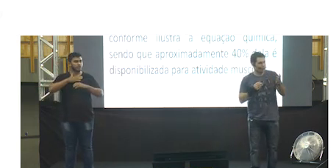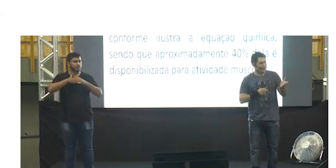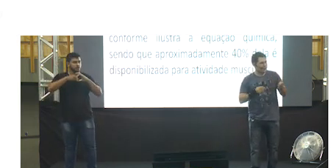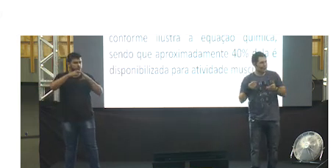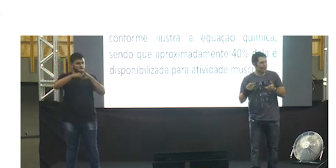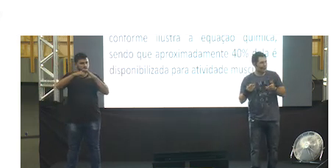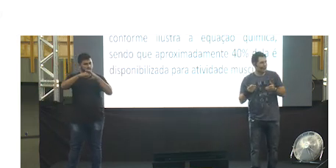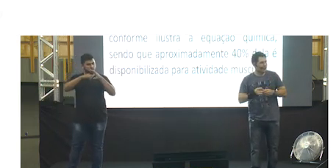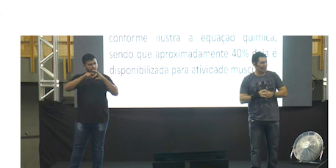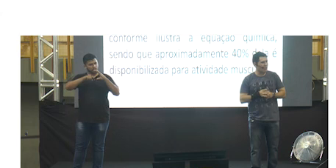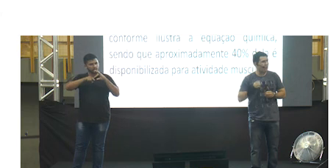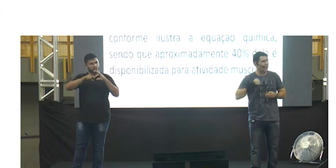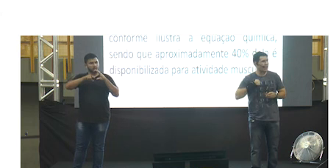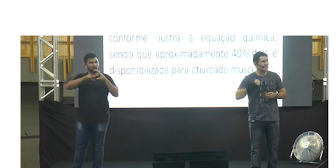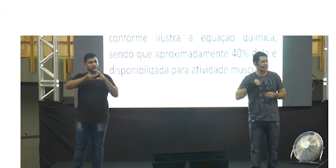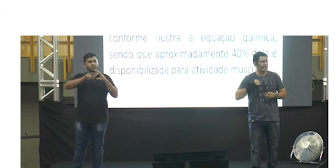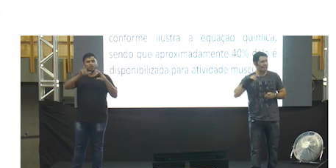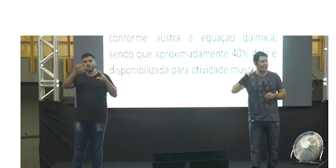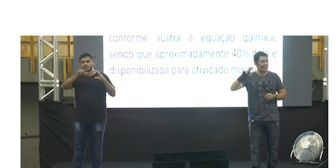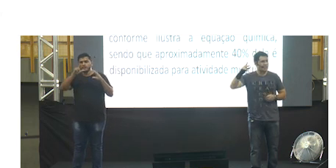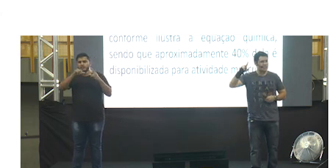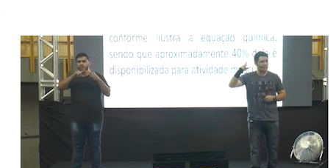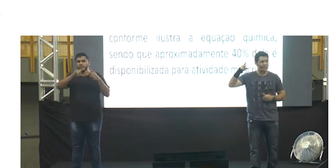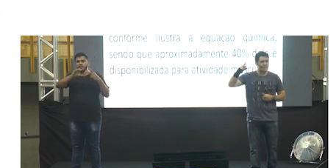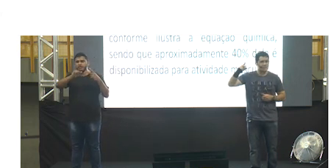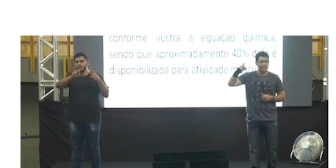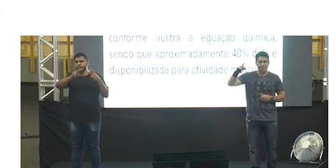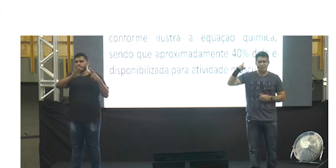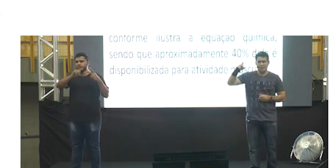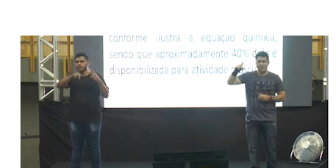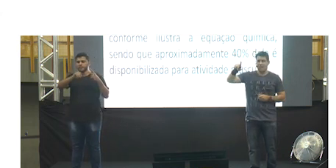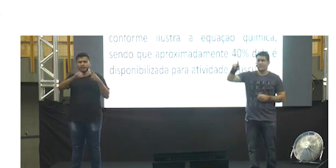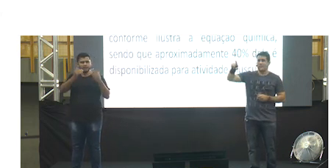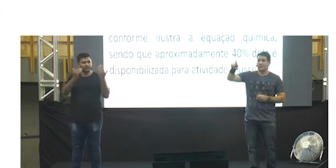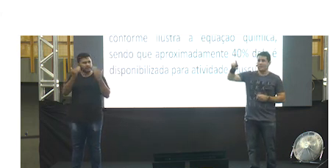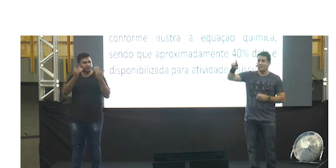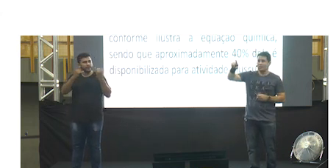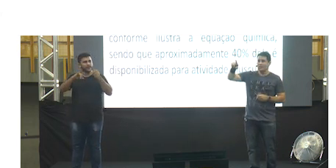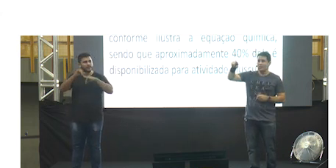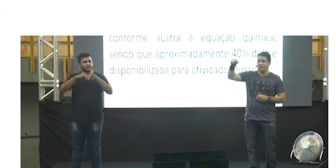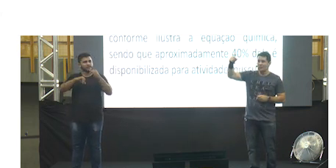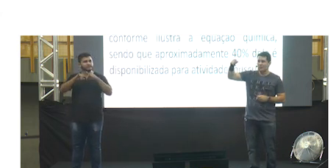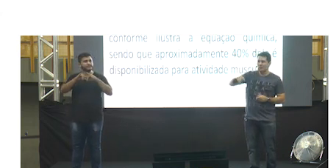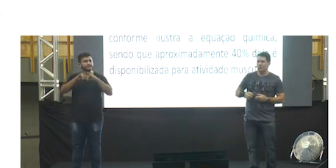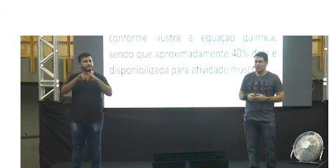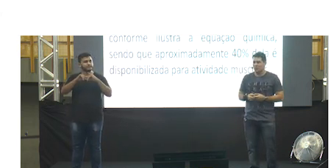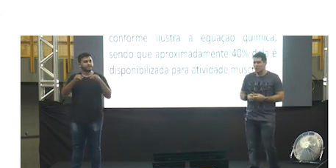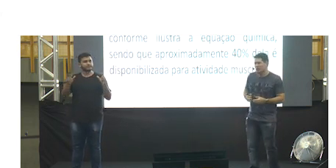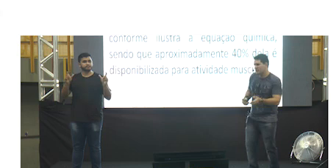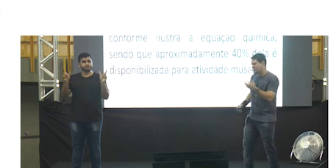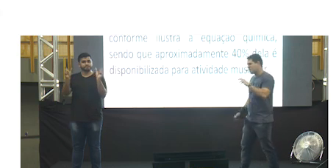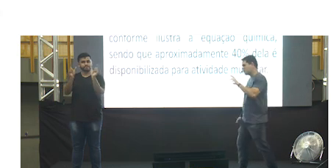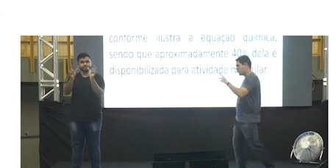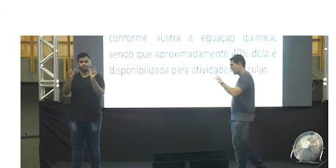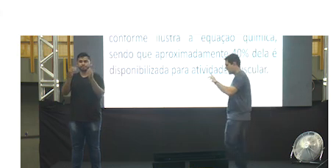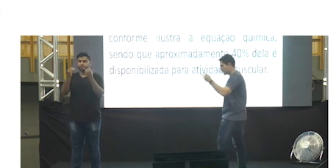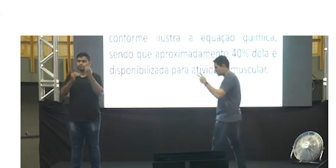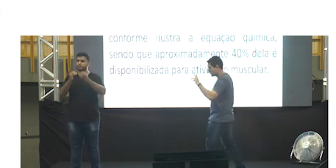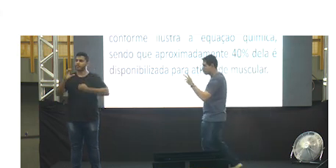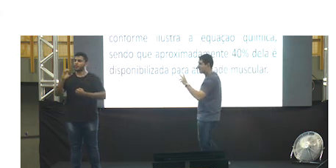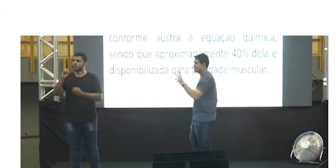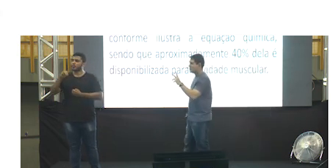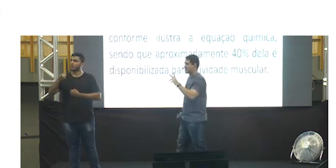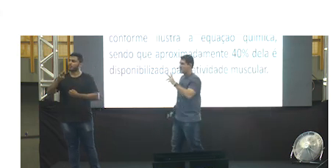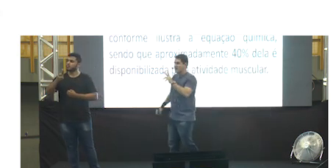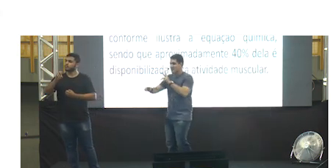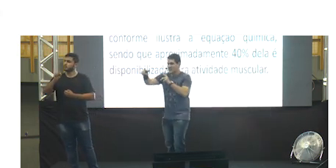negócio e produz gás carbônico e água, qual foi a reação química que minha célula fez? Reação química de combustão. Vamos voltar de novo para aquele negócio